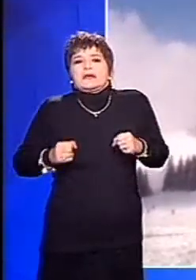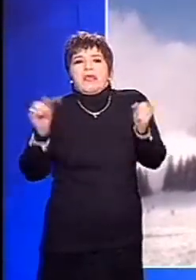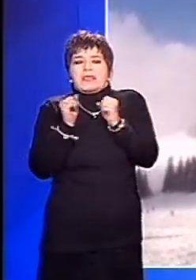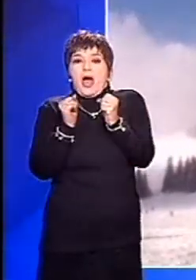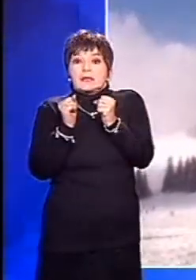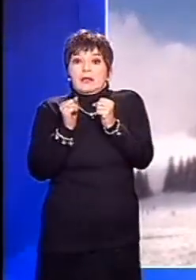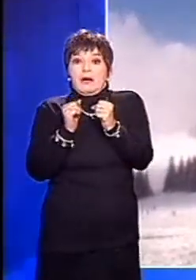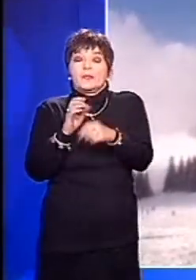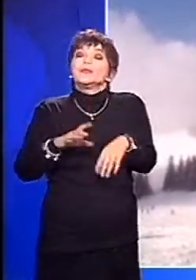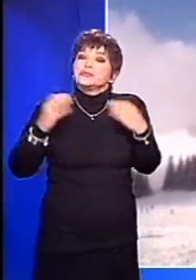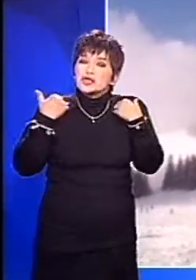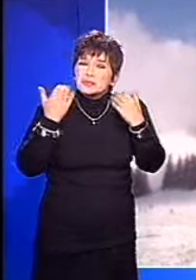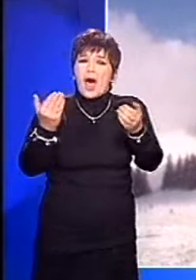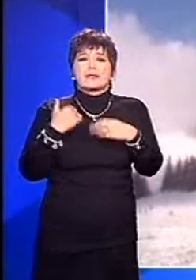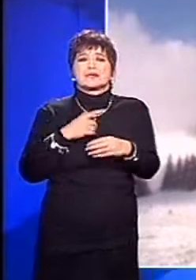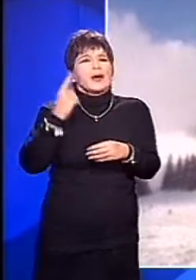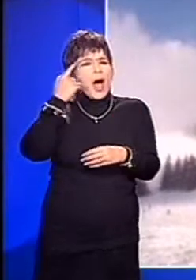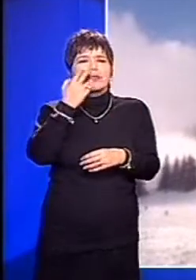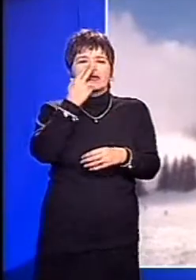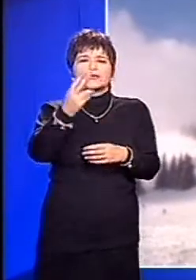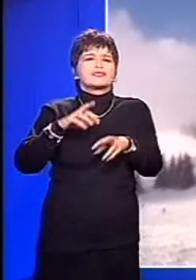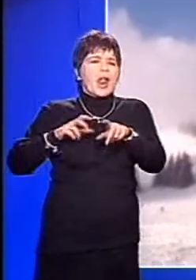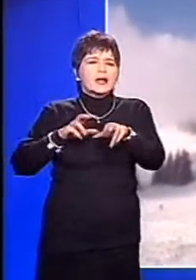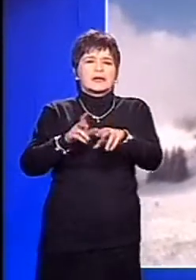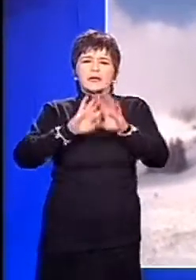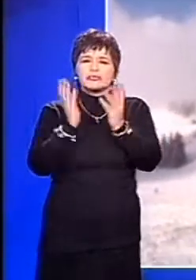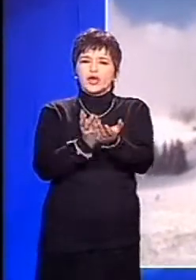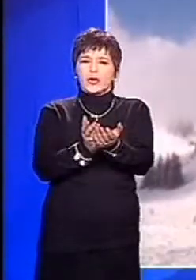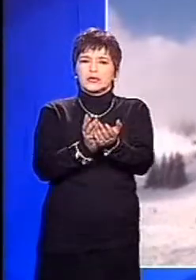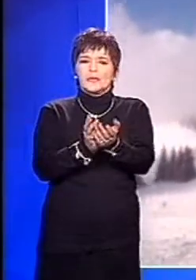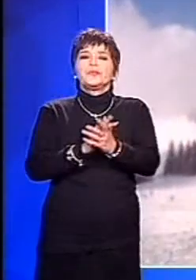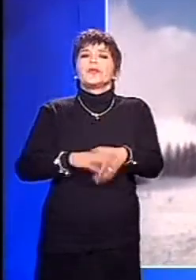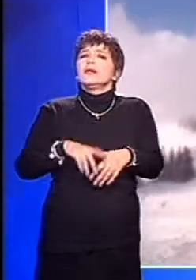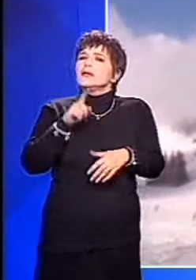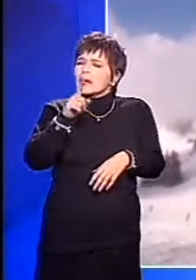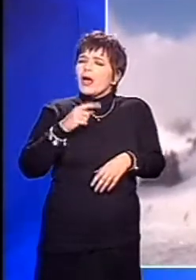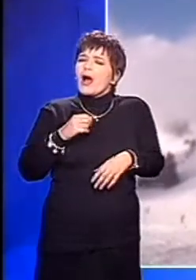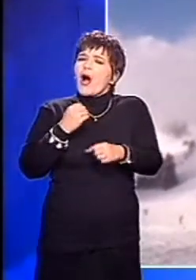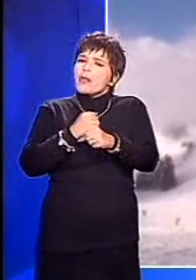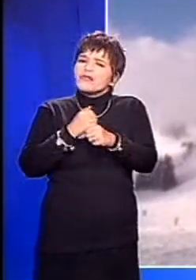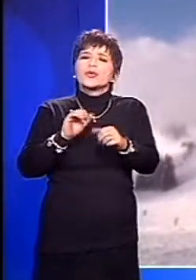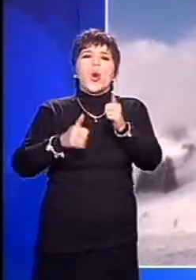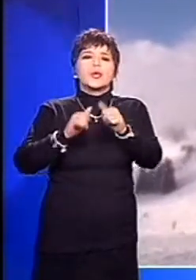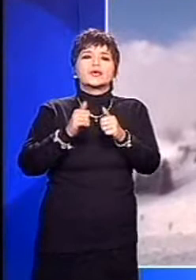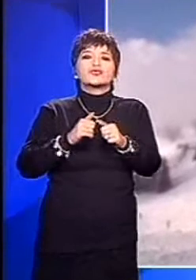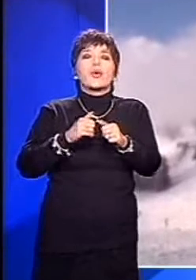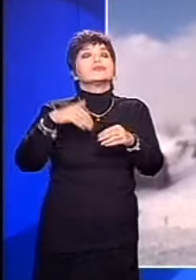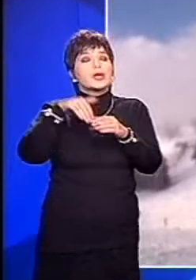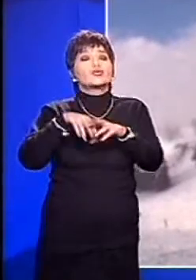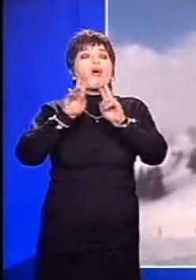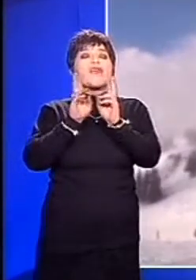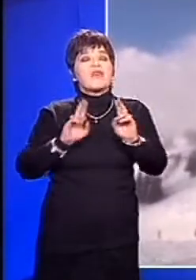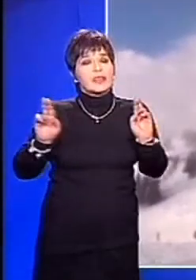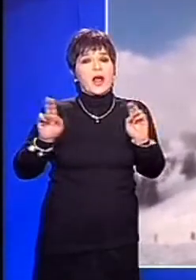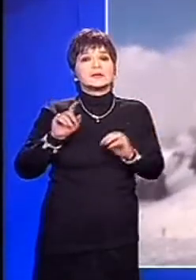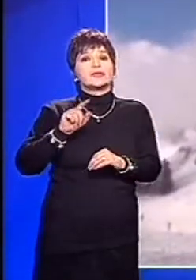și am avut o altă bucurie, de altfel am făcut performanță skifon mai mult spre probele acestea, probele chiar și în cadrul federației, ceea ce fac a